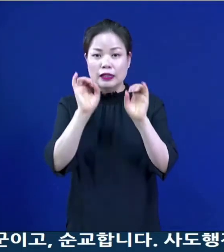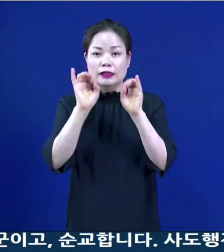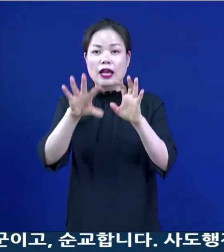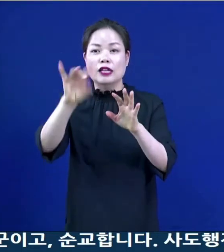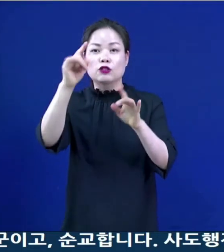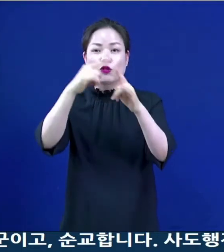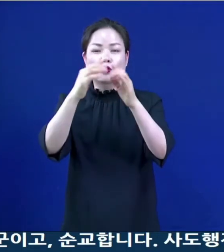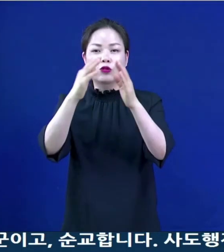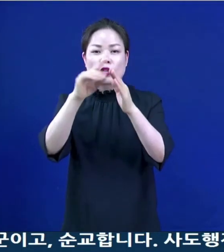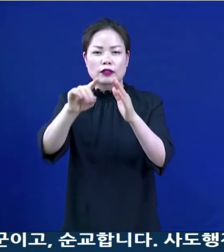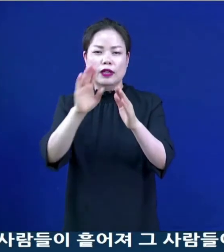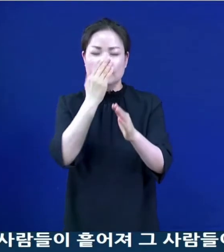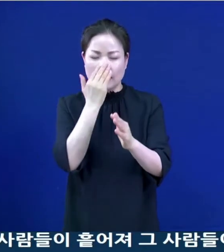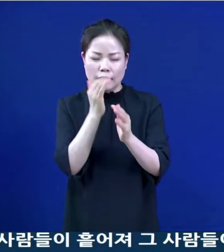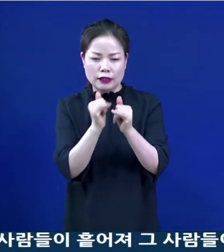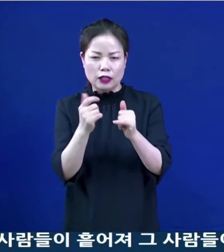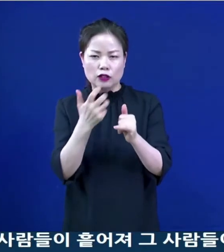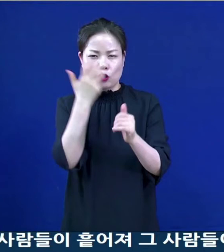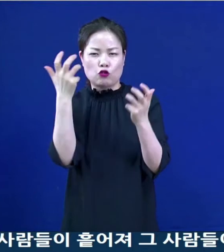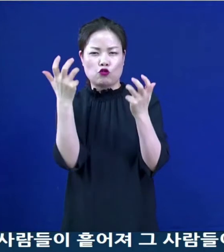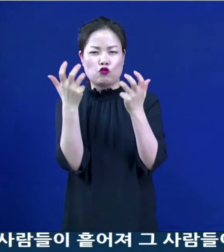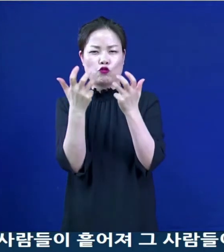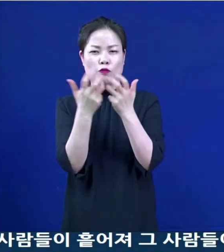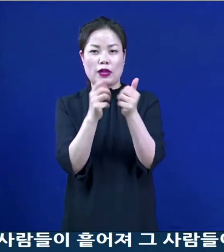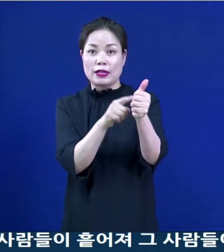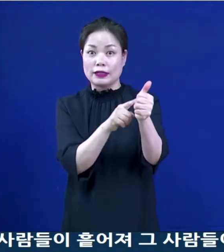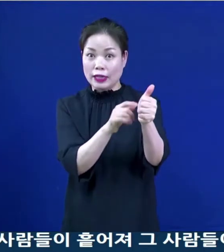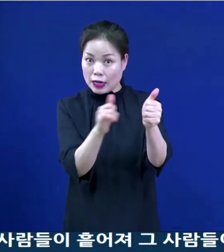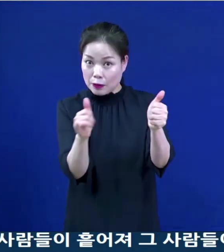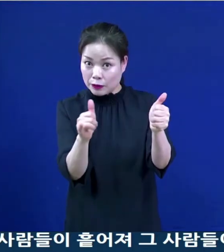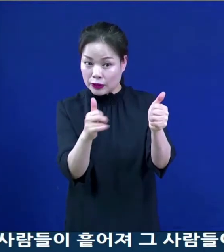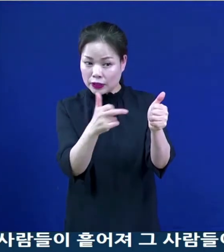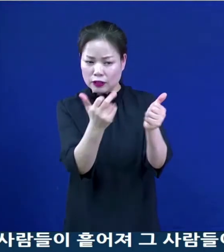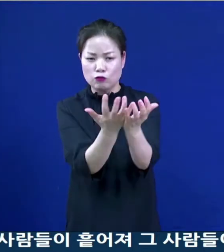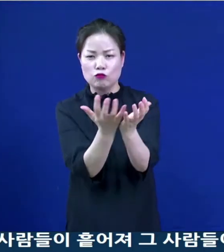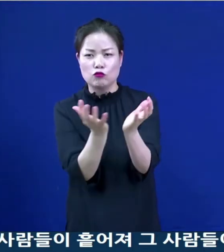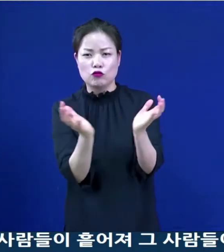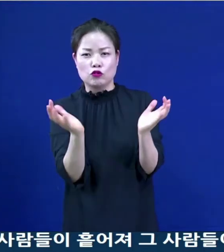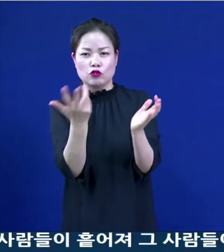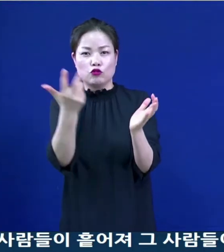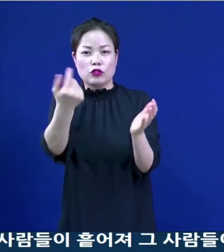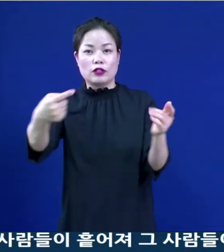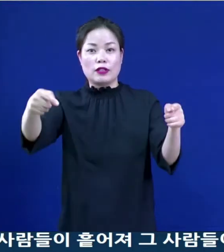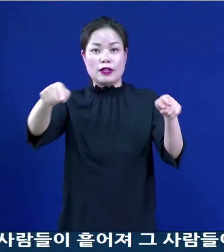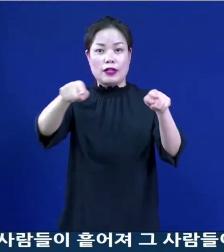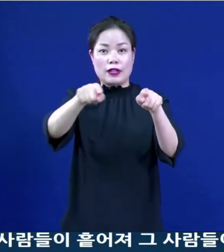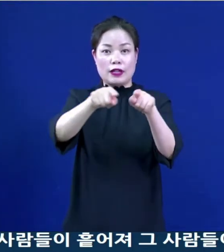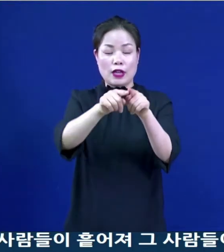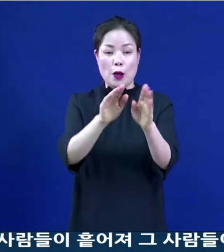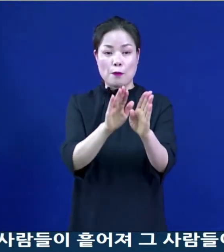착한 사람이고 성령과 믿음이 충만한 사람이라 이에 큰 무리가 죽게 더하더라.